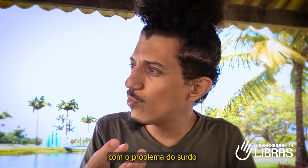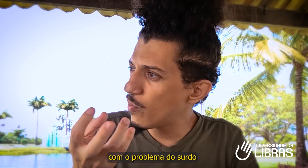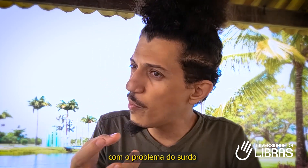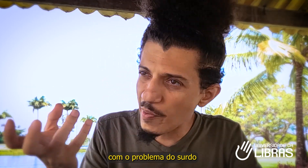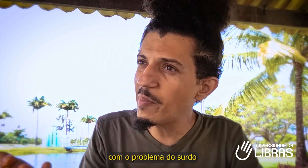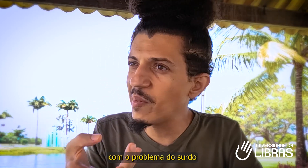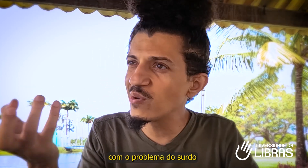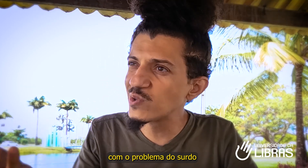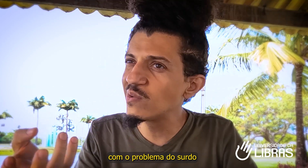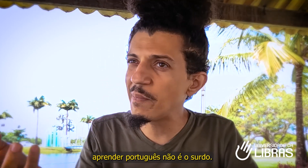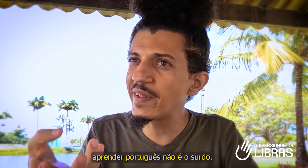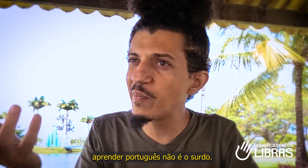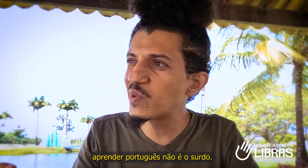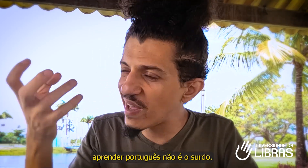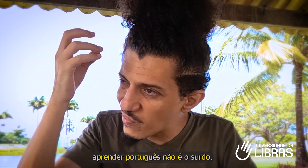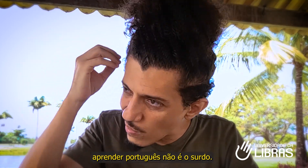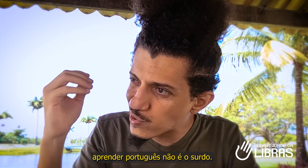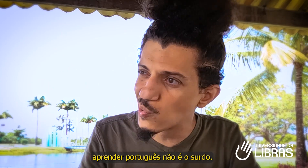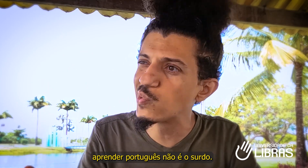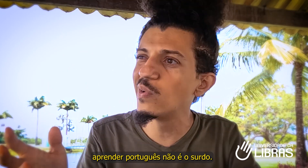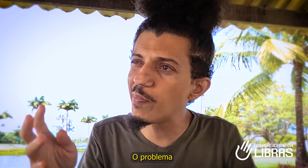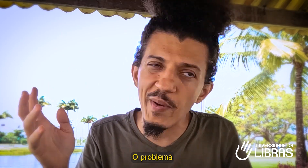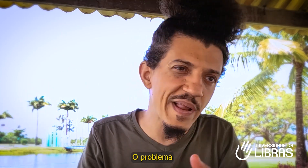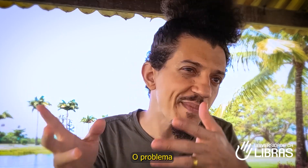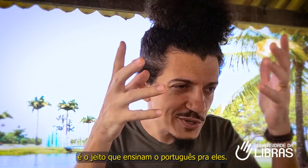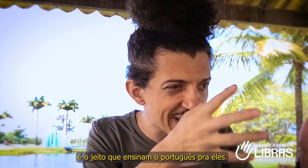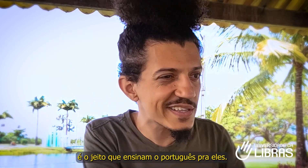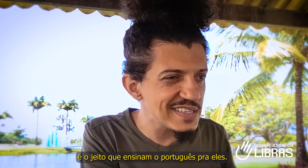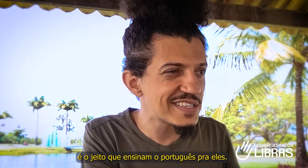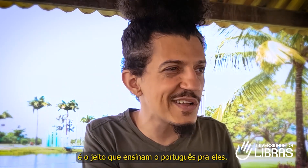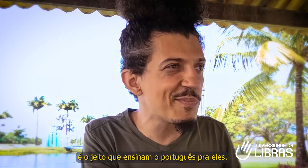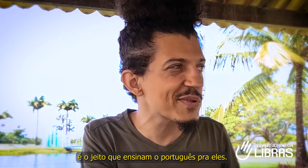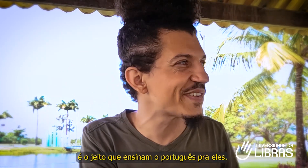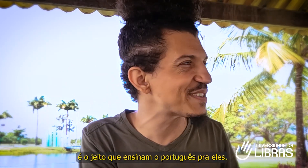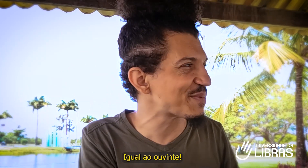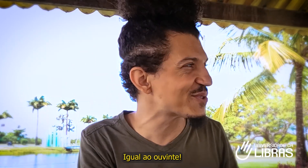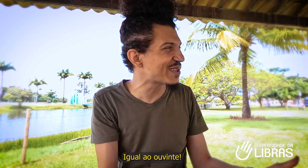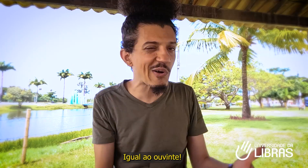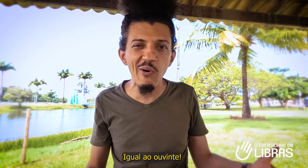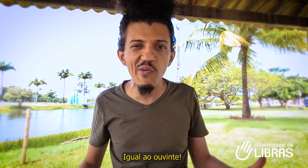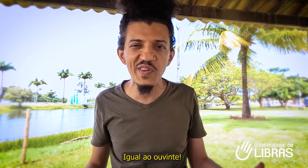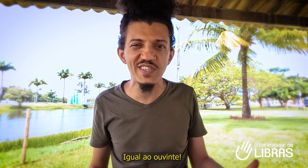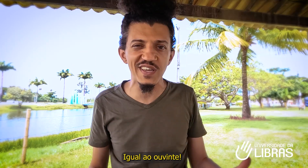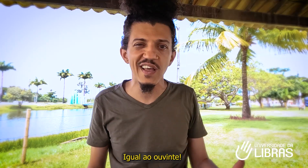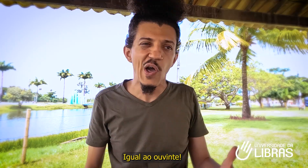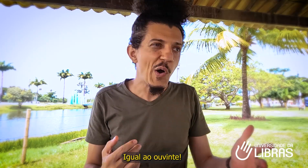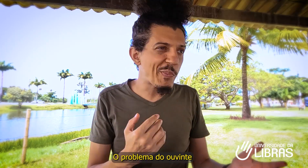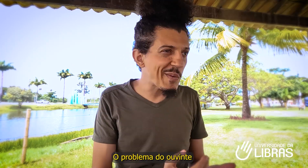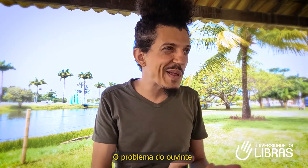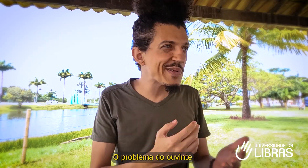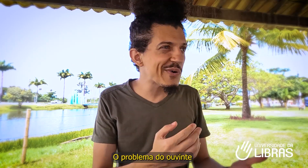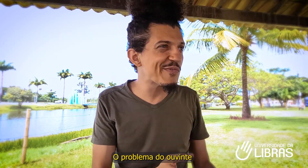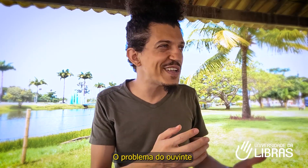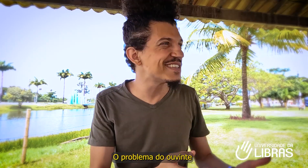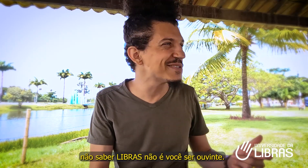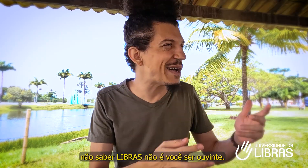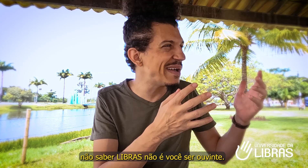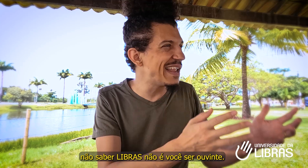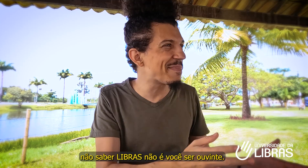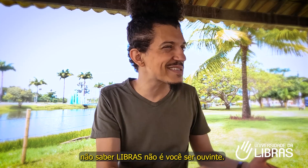O problema do surdo não aprender português não é o surdo. O problema é o jeito que ensina o português para o surdo. Igual o ouvinte. O problema do ouvinte não saber Libras não